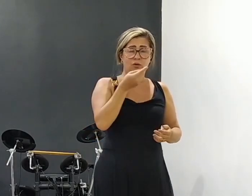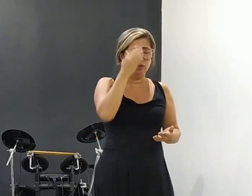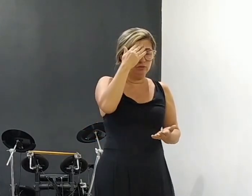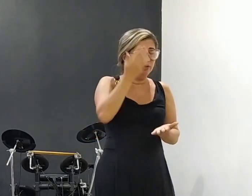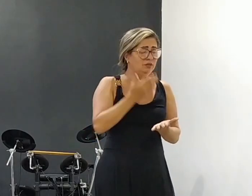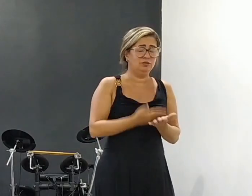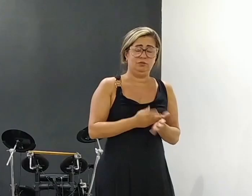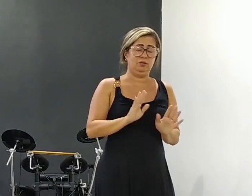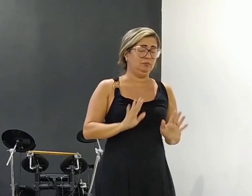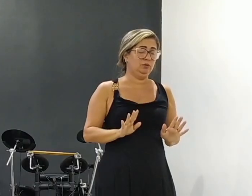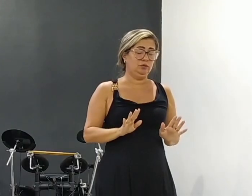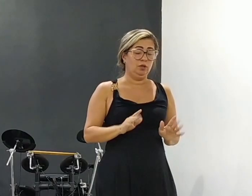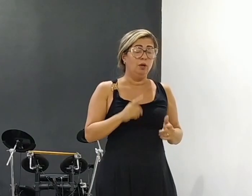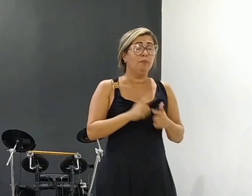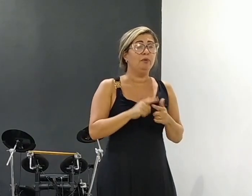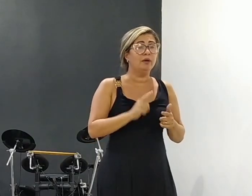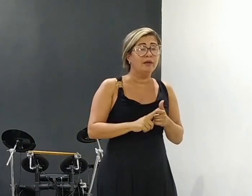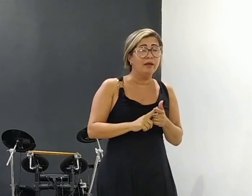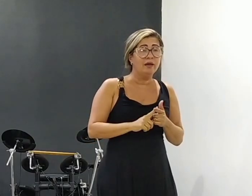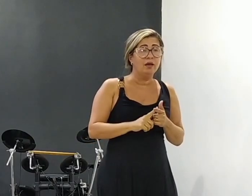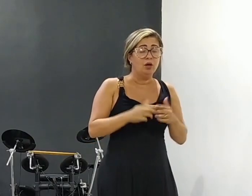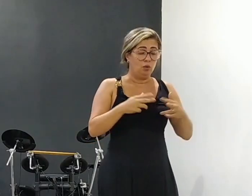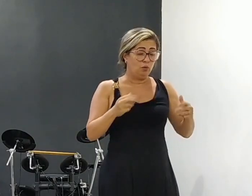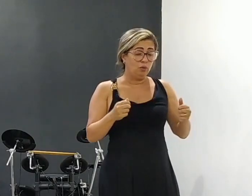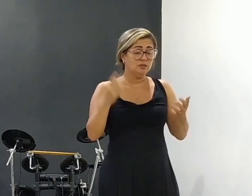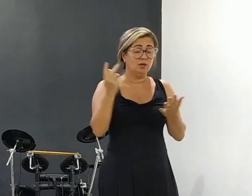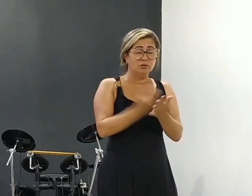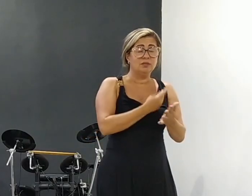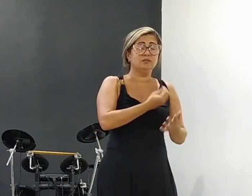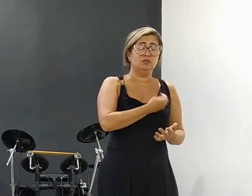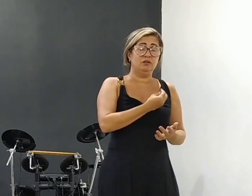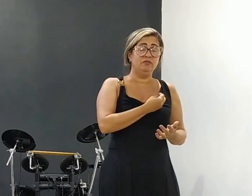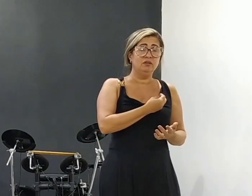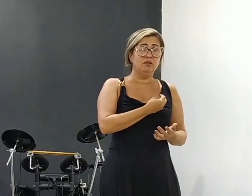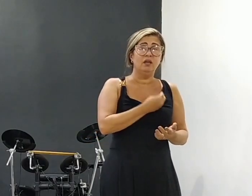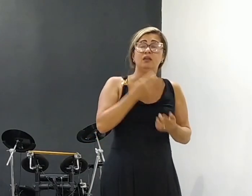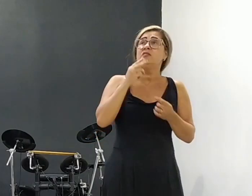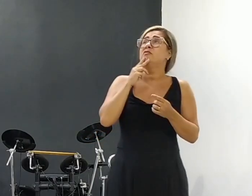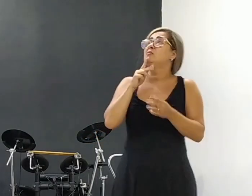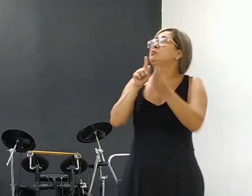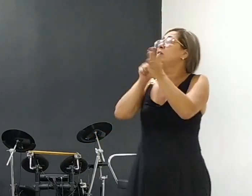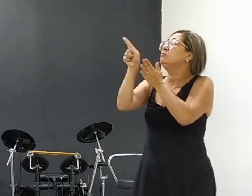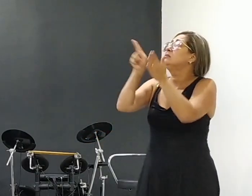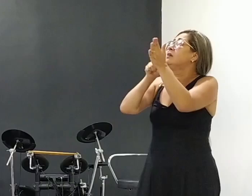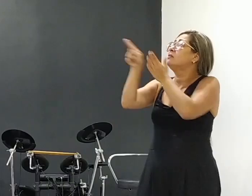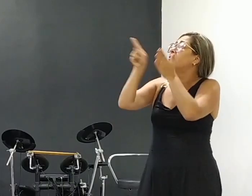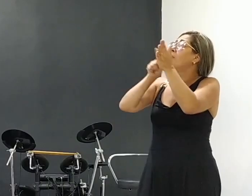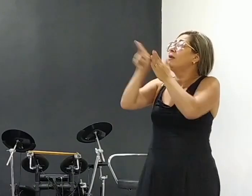certas coisas acontecem na nossa vida e a gente questiona Deus, irmão Wallace. A